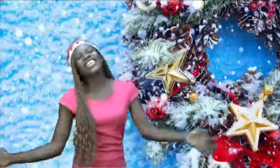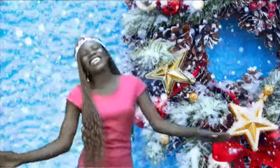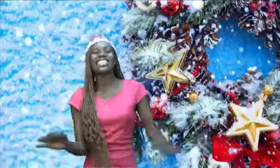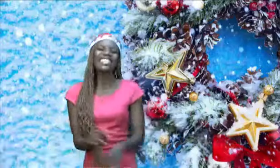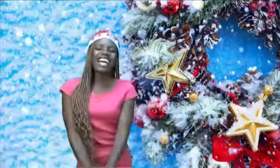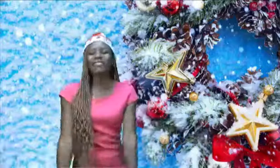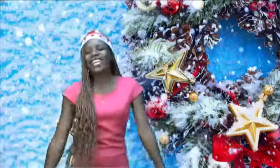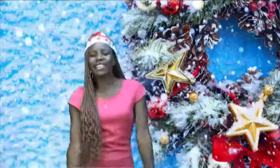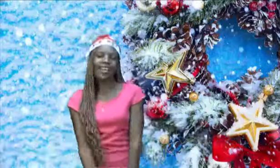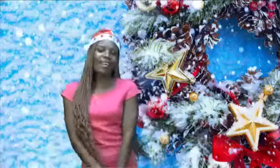Feliz Navidad.